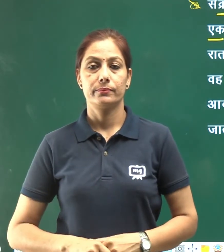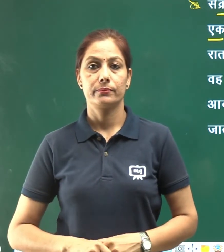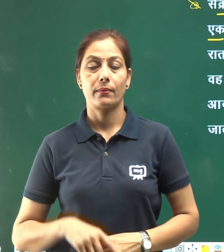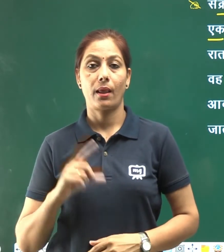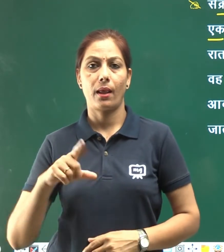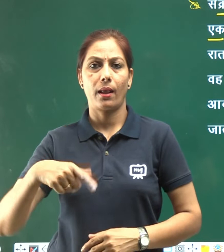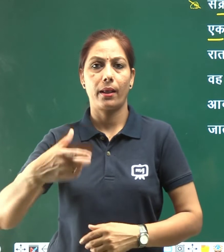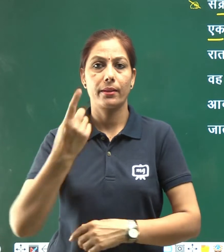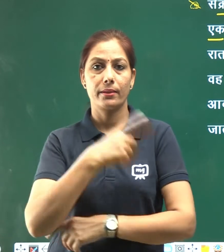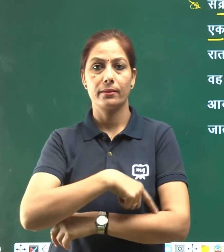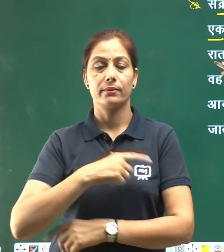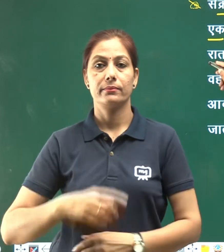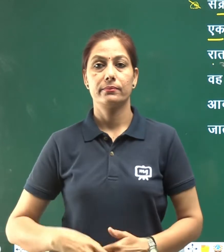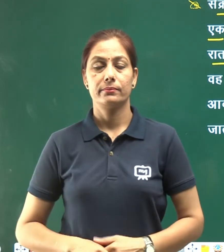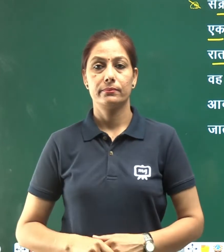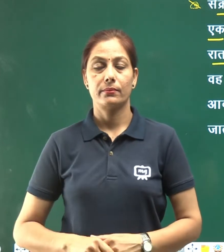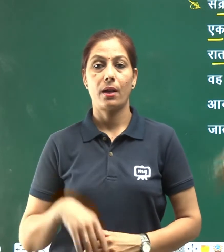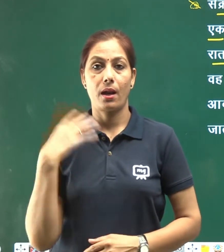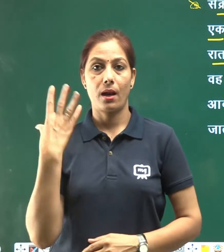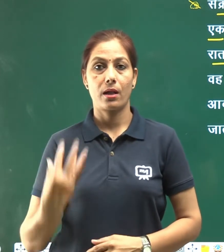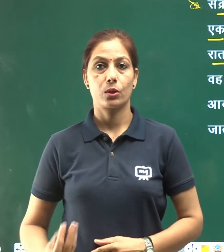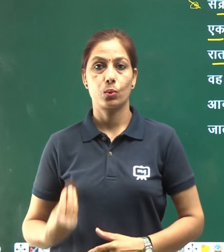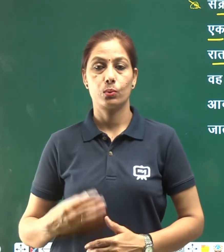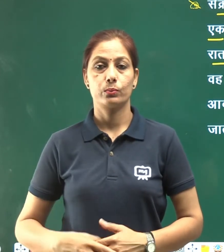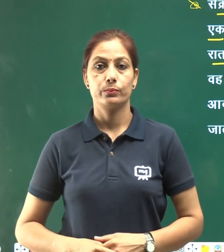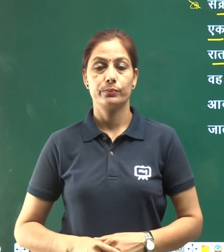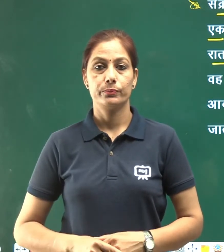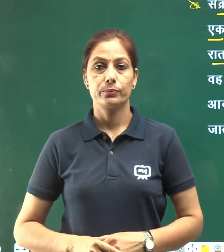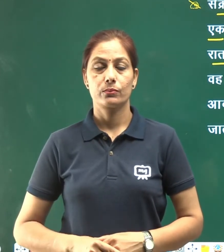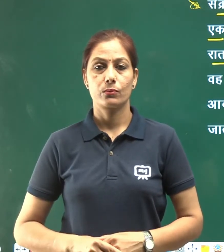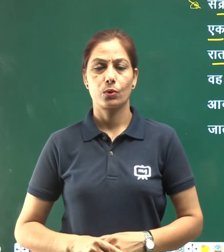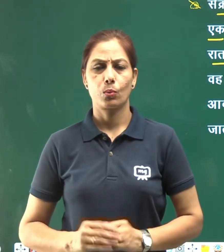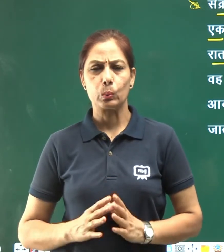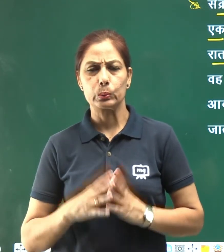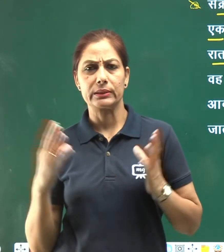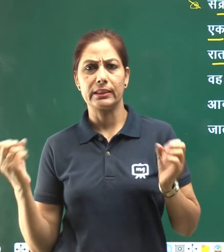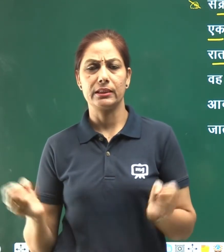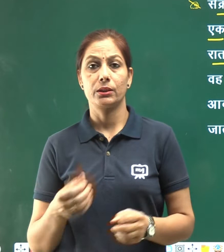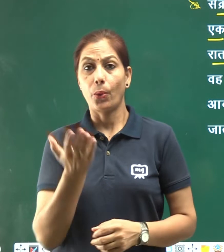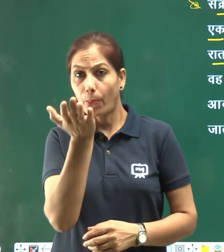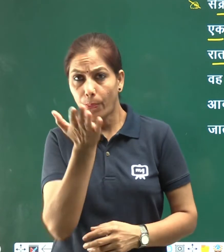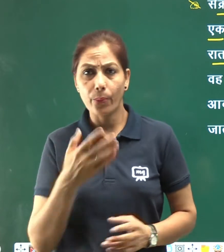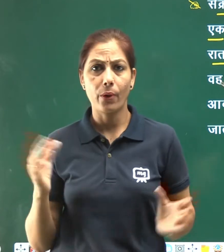एक दिन रात को तेज हवा के कारण